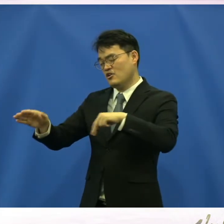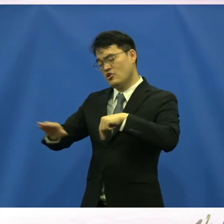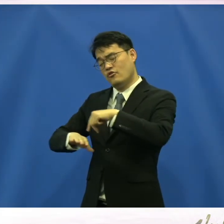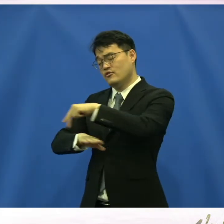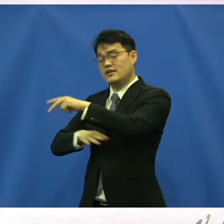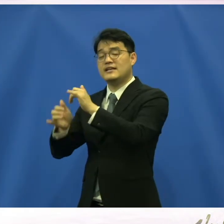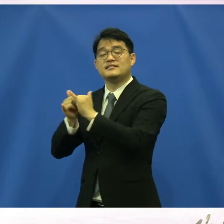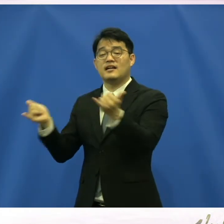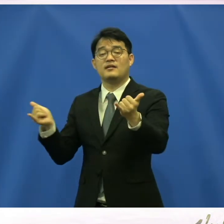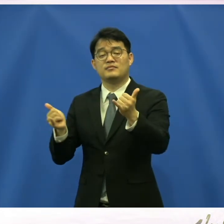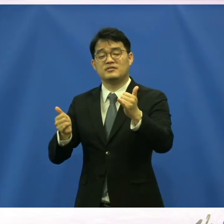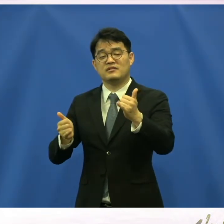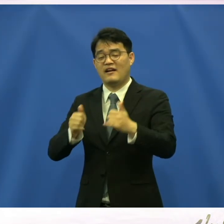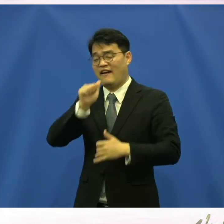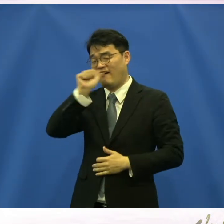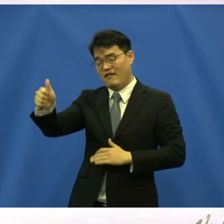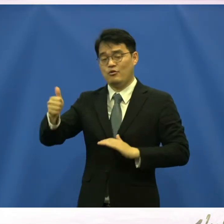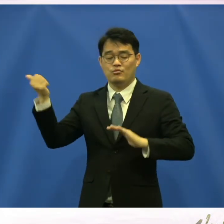수가 없어요.